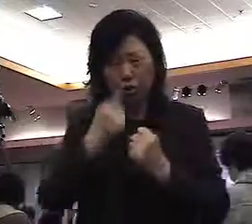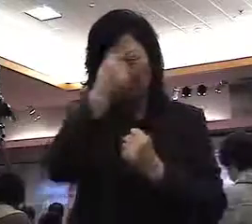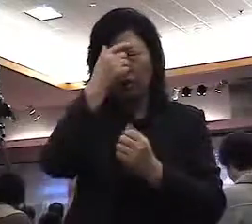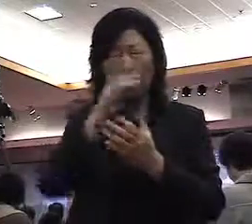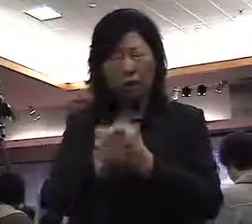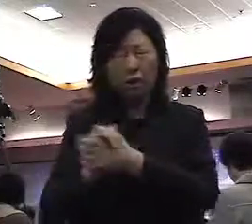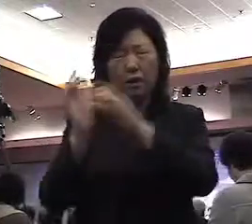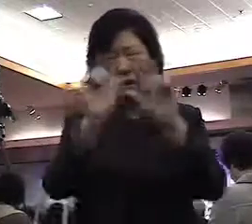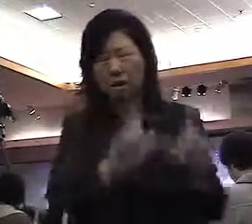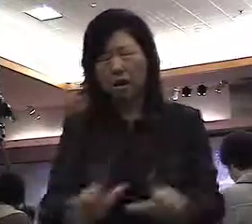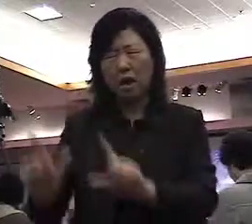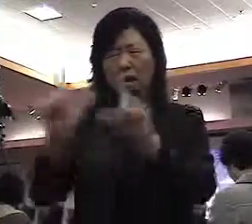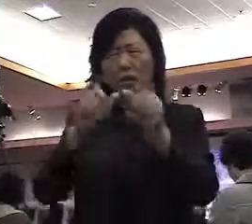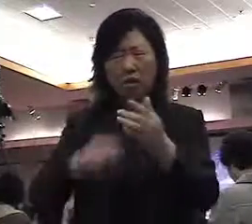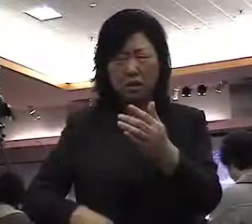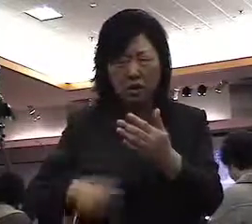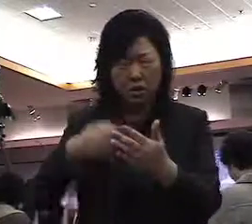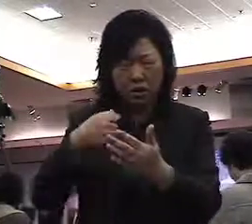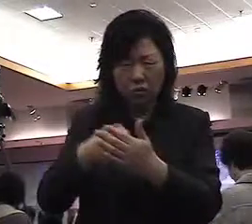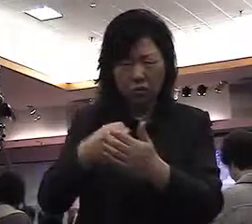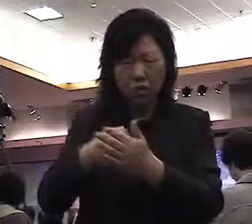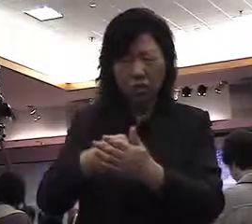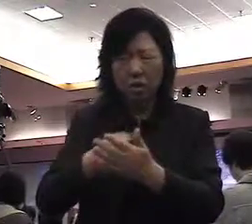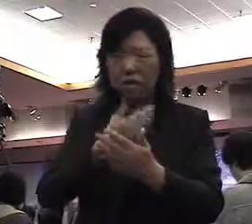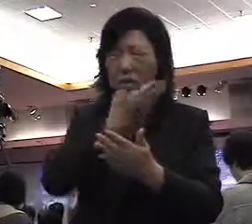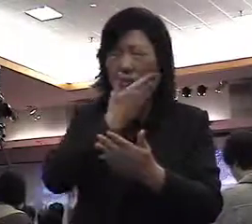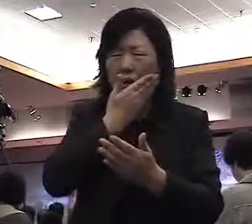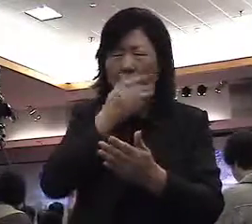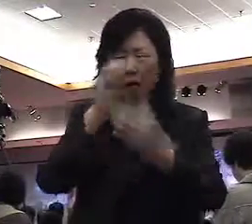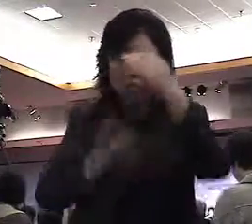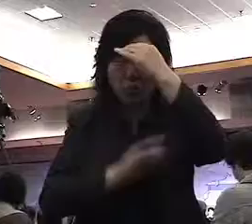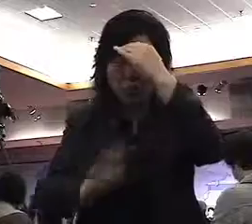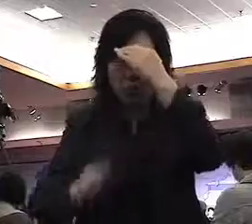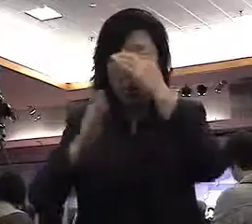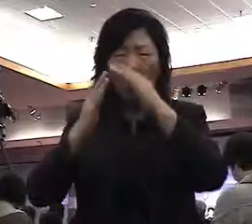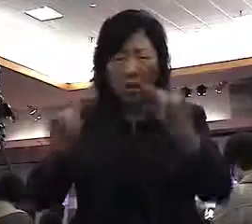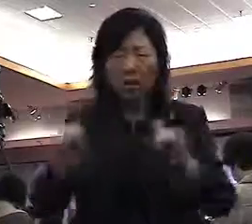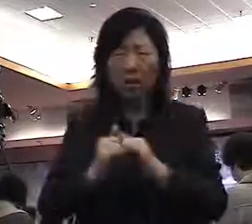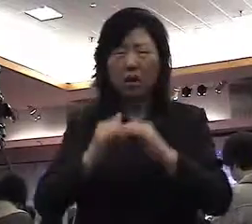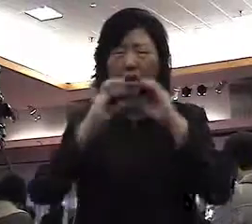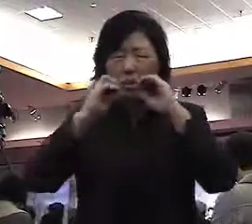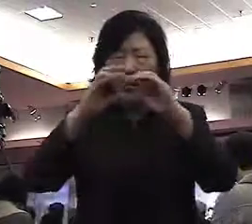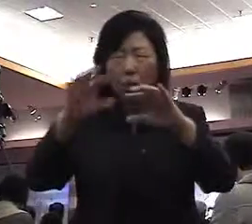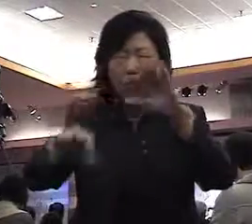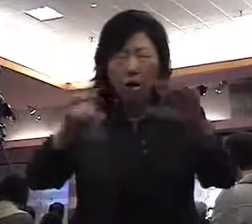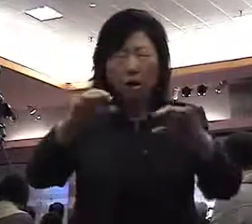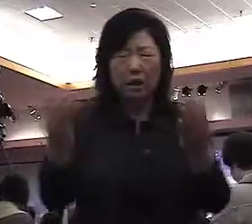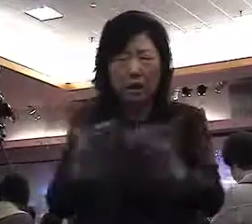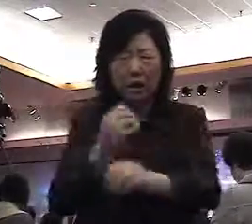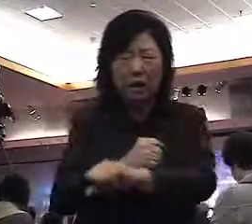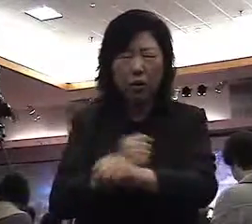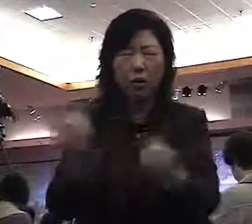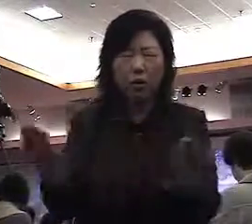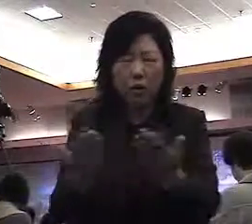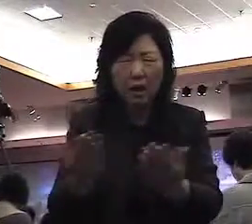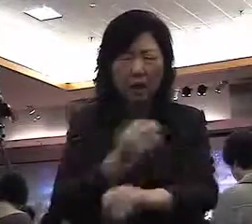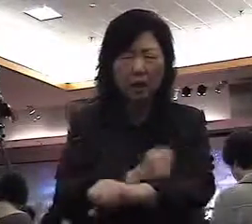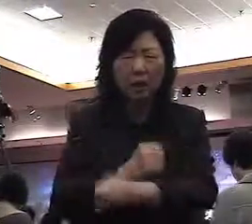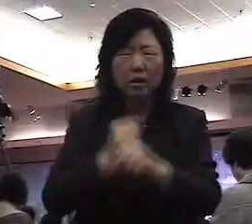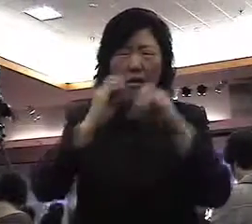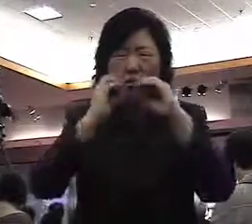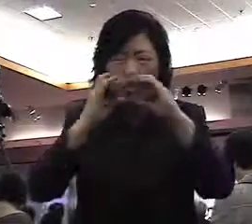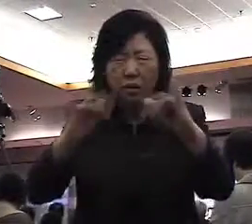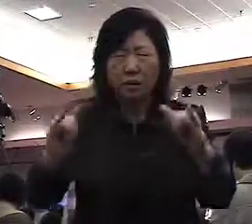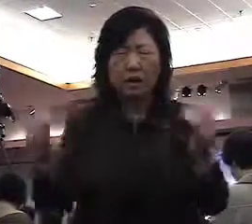기도하는 삶을 사역기로 작정한 여기 모인 귀한 성도님들과 선교 현장에서 일하고 사역하는